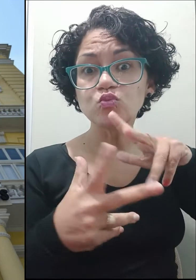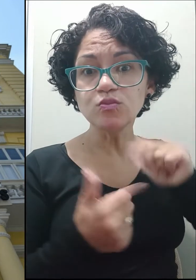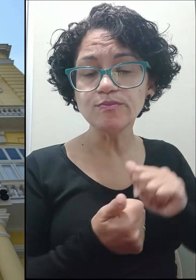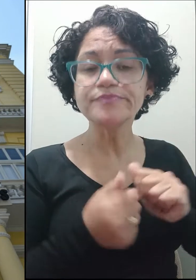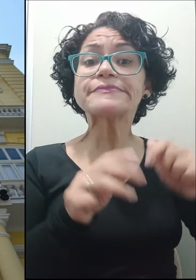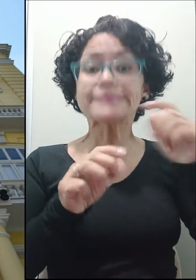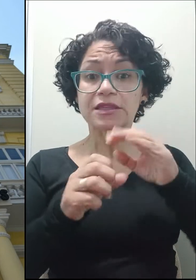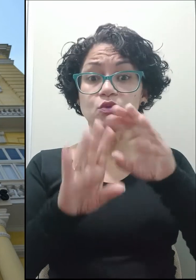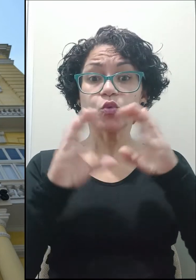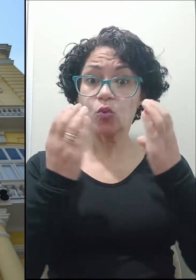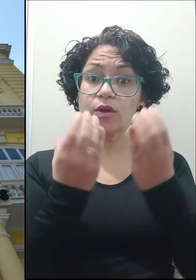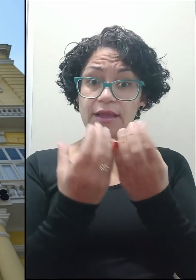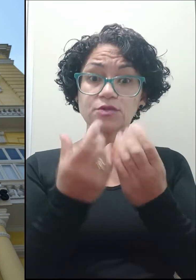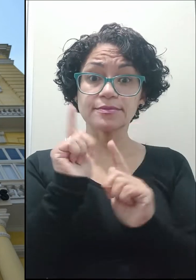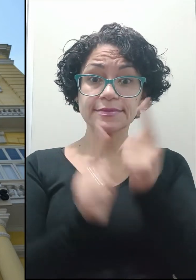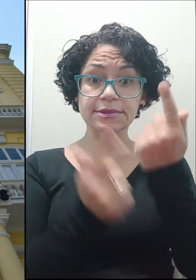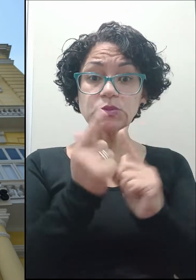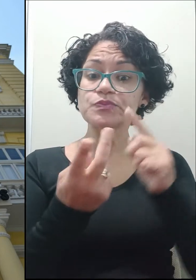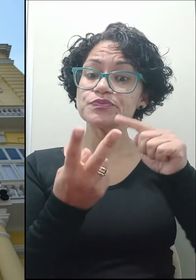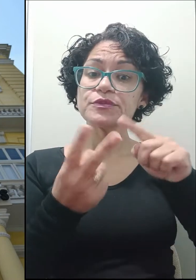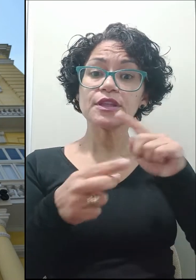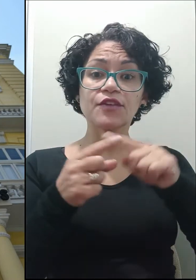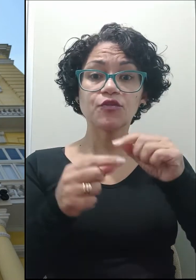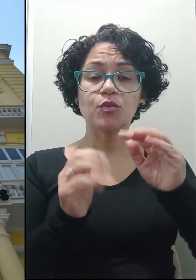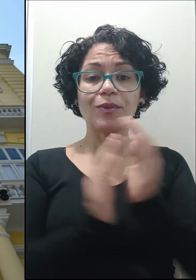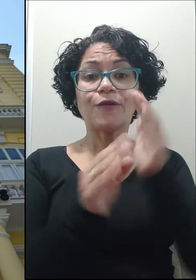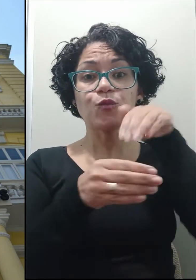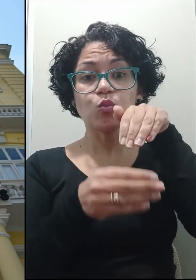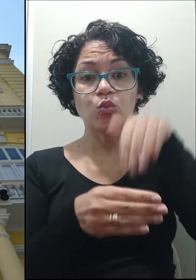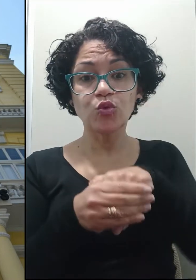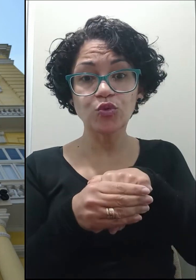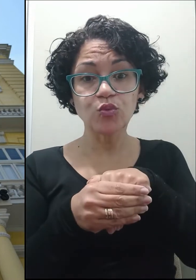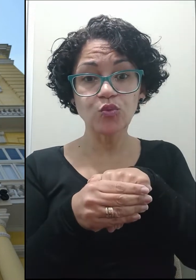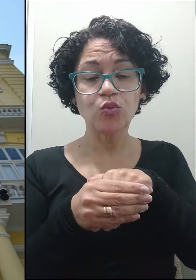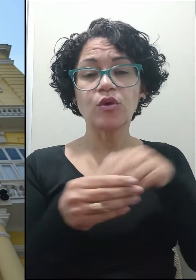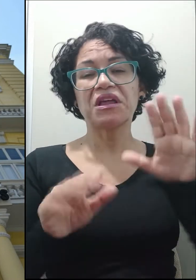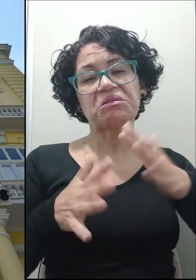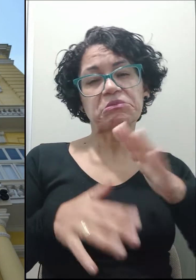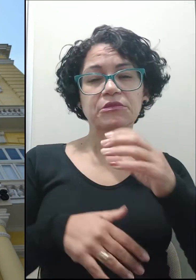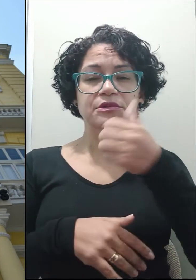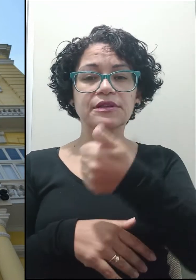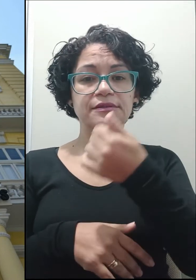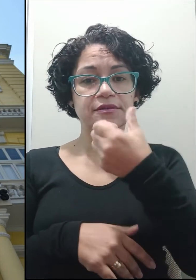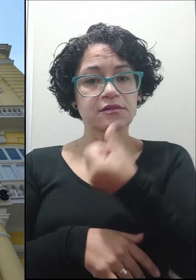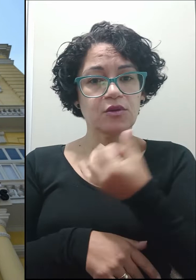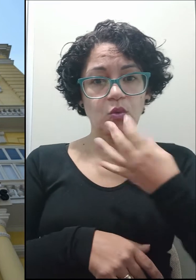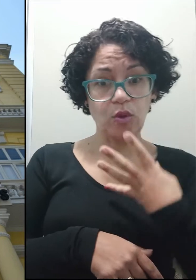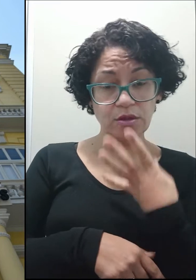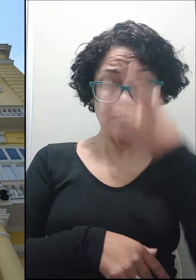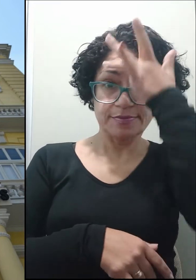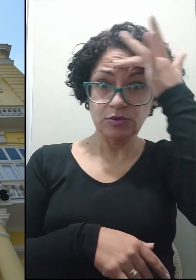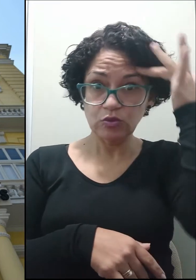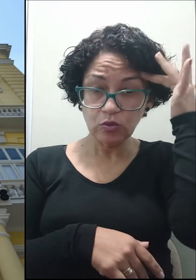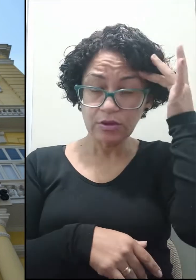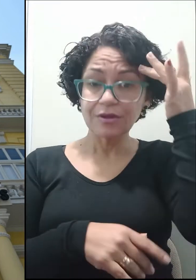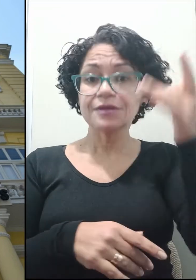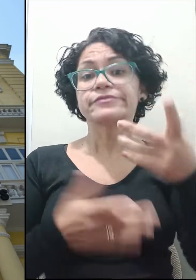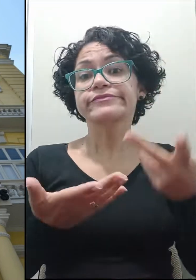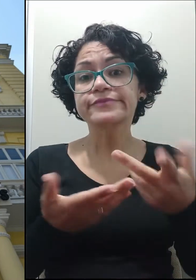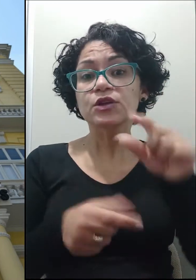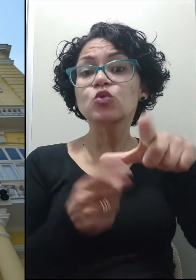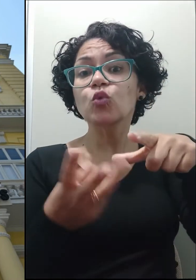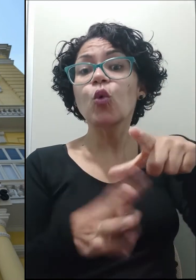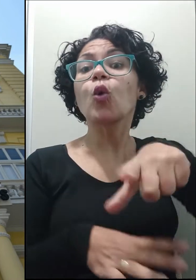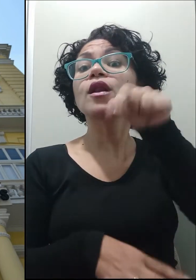Nesse congresso, houve uma votação entre os 164 delegados presentes